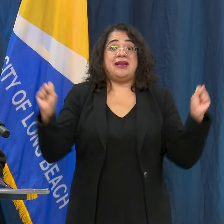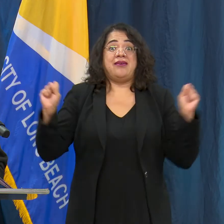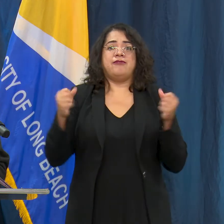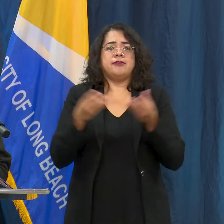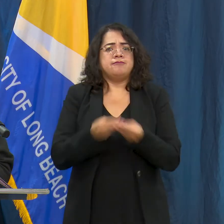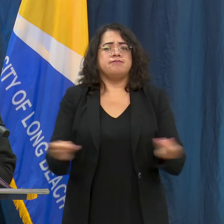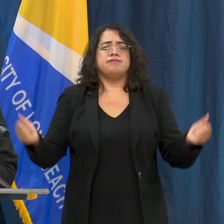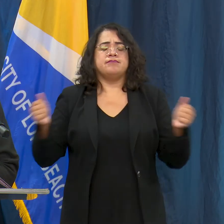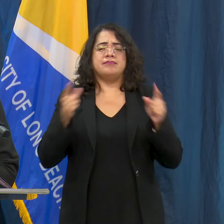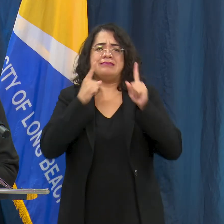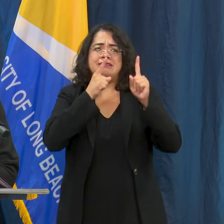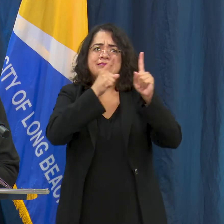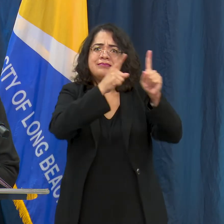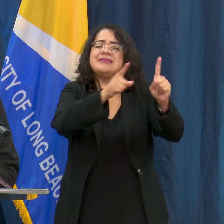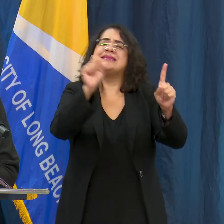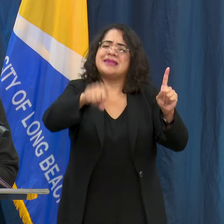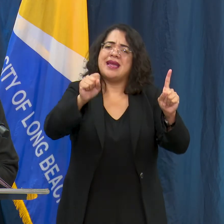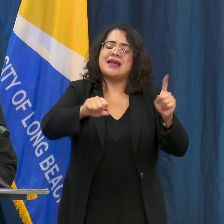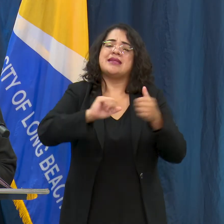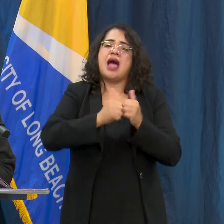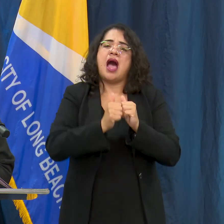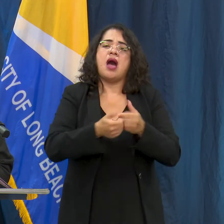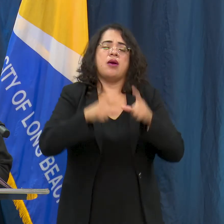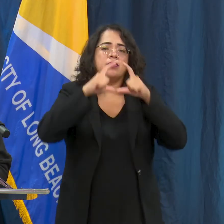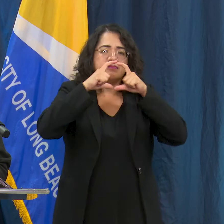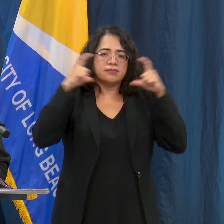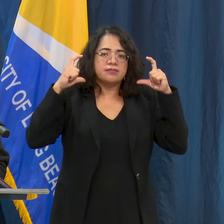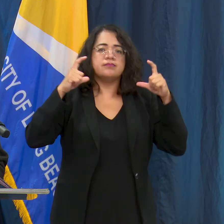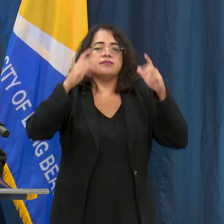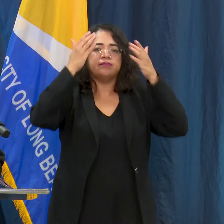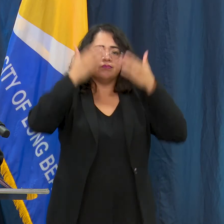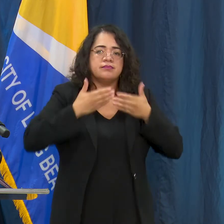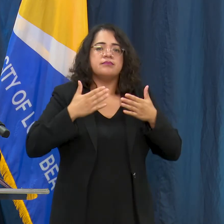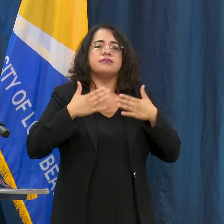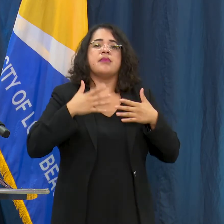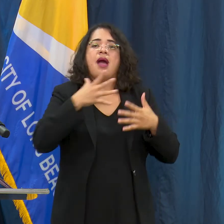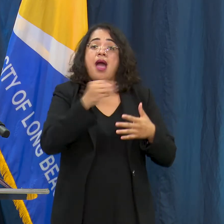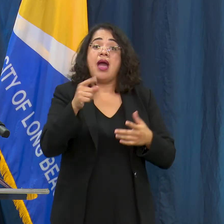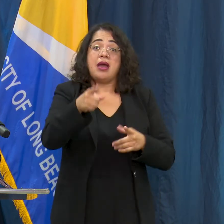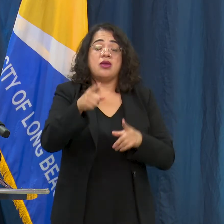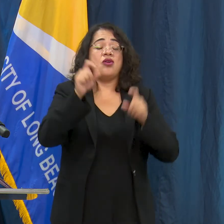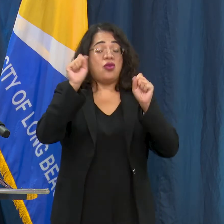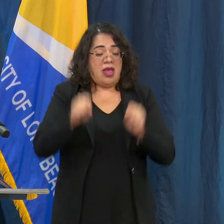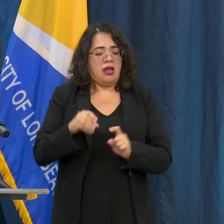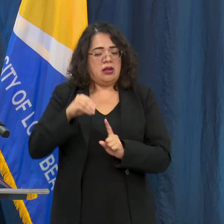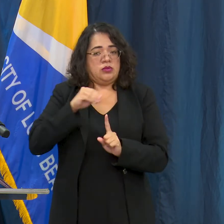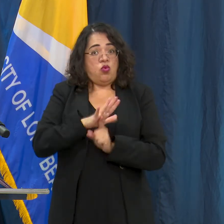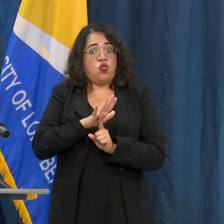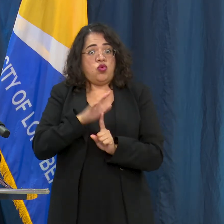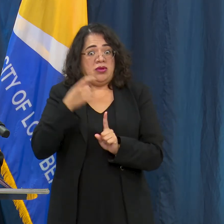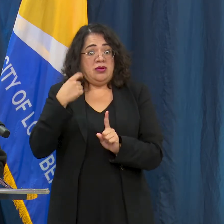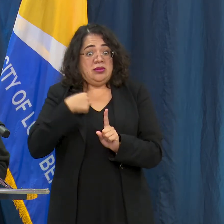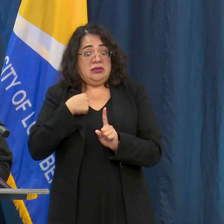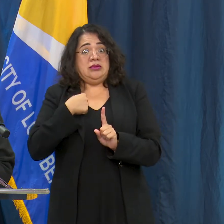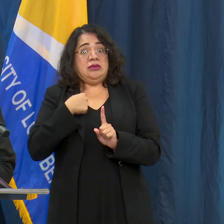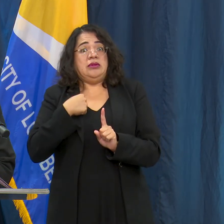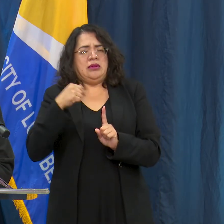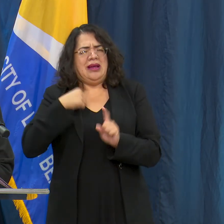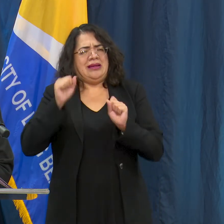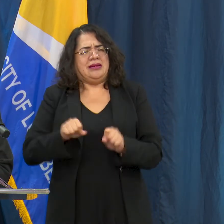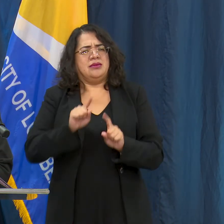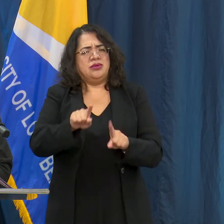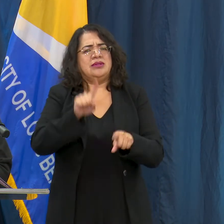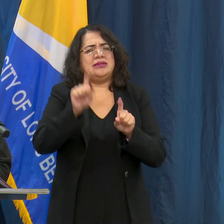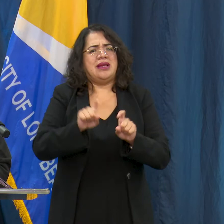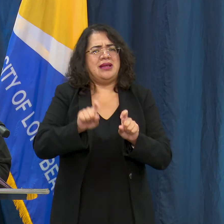contacto cercano con alguien que tiene el coronavirus se haga la prueba. Si ha sido expuesto, sabe de alguien y usted estuvo cerca